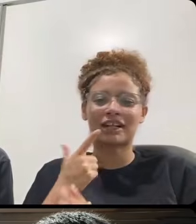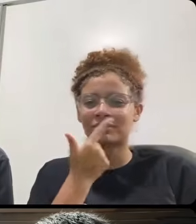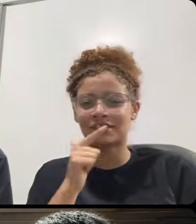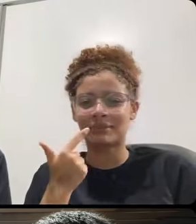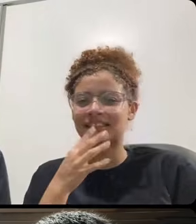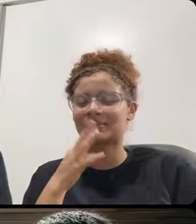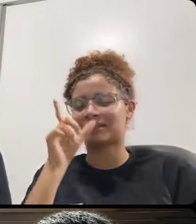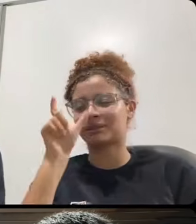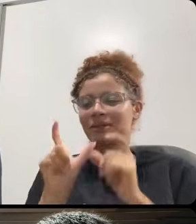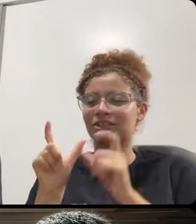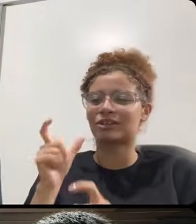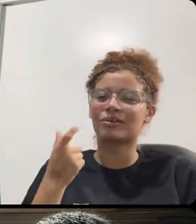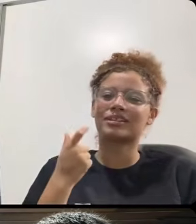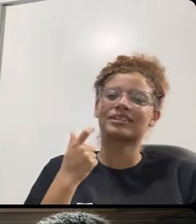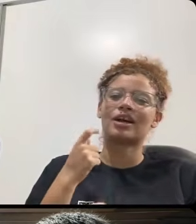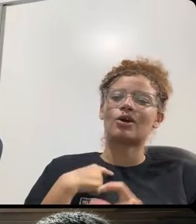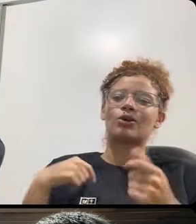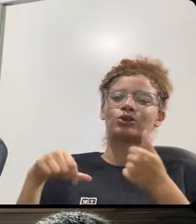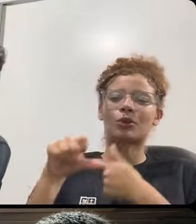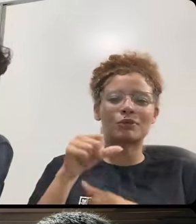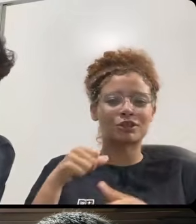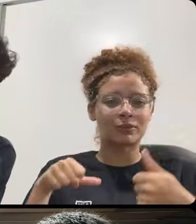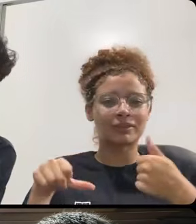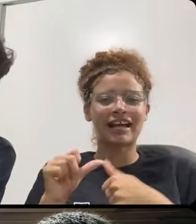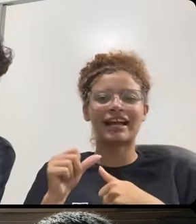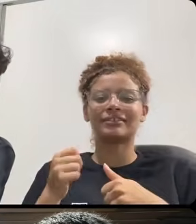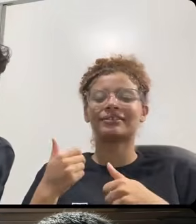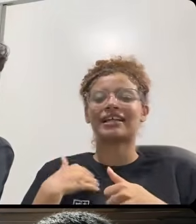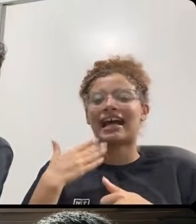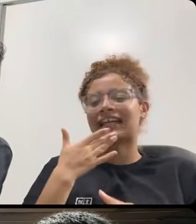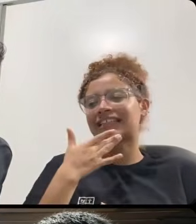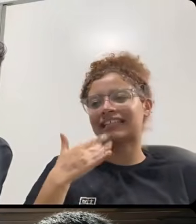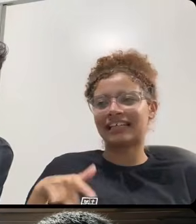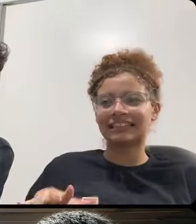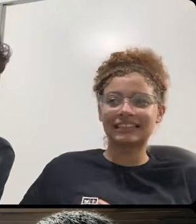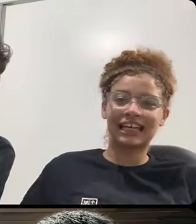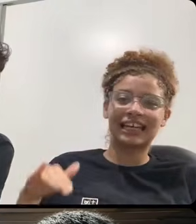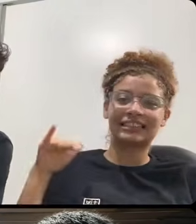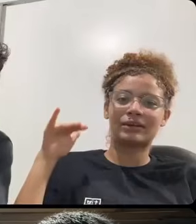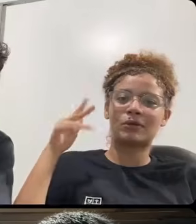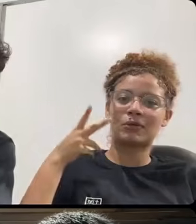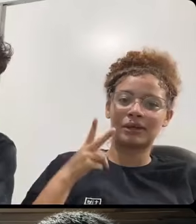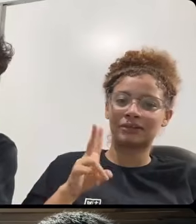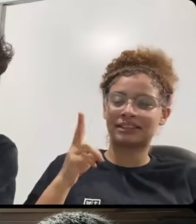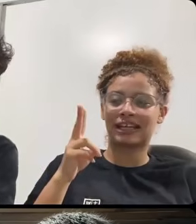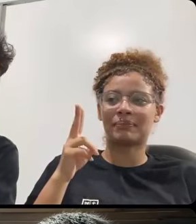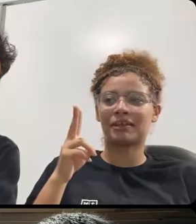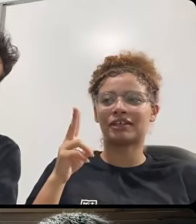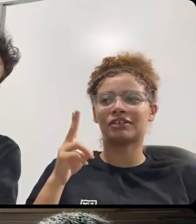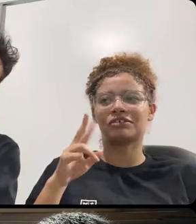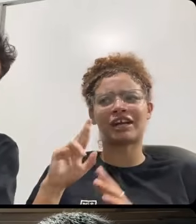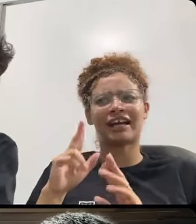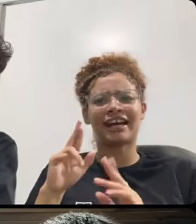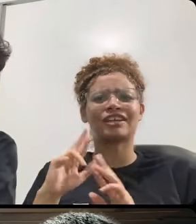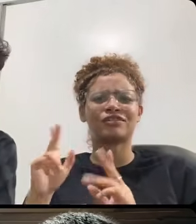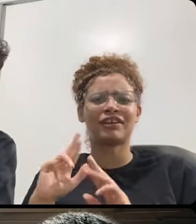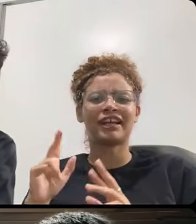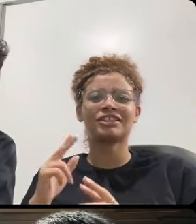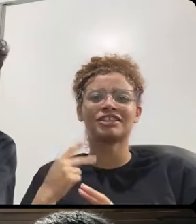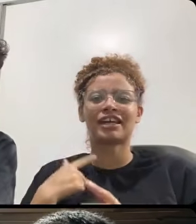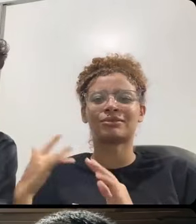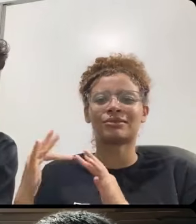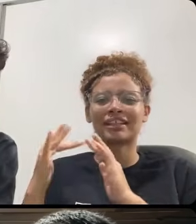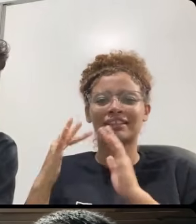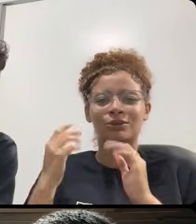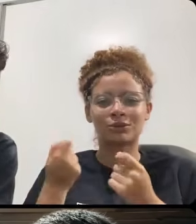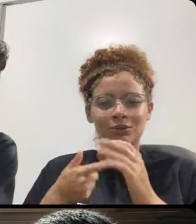quadrangular, porque eu já não tinha mais as mesmas pessoas, os grupos tinham mudado, as crianças que cresceram comigo sempre já era